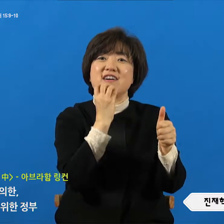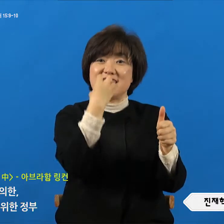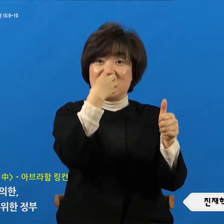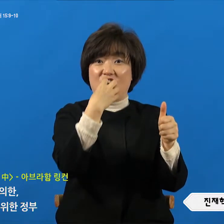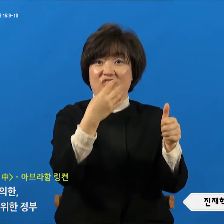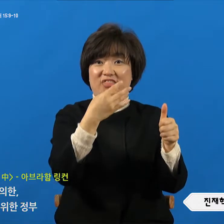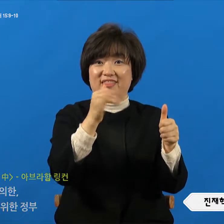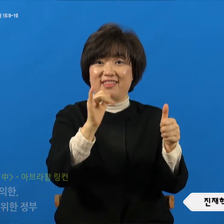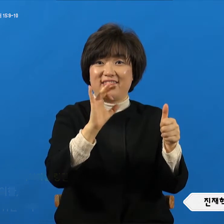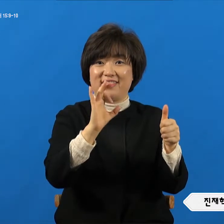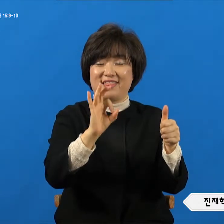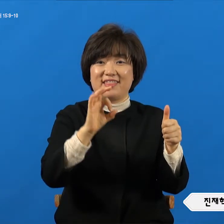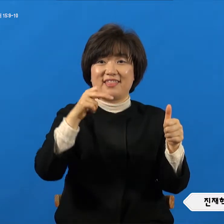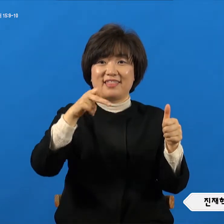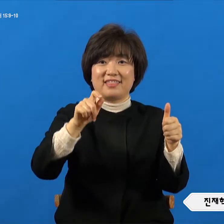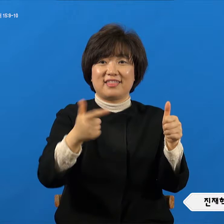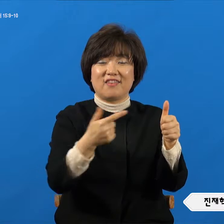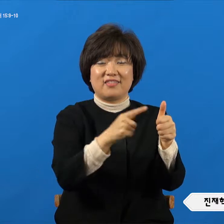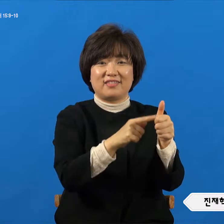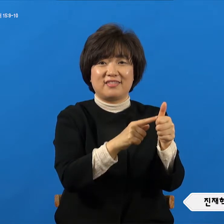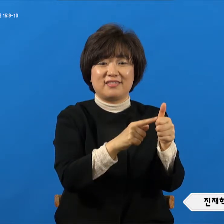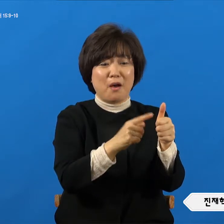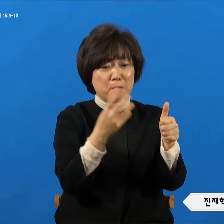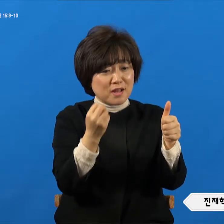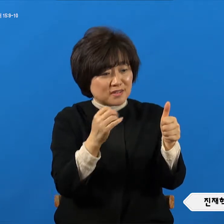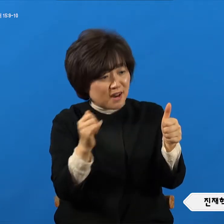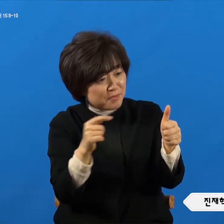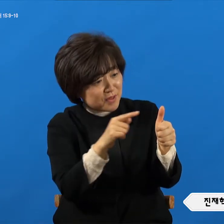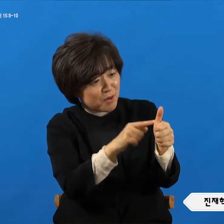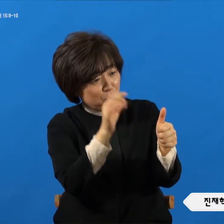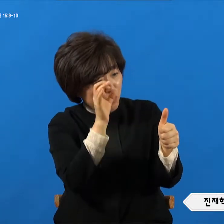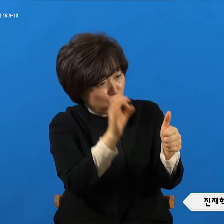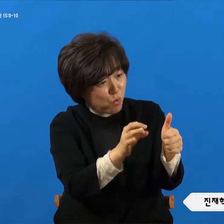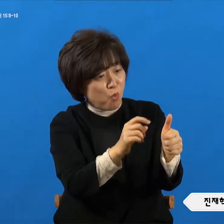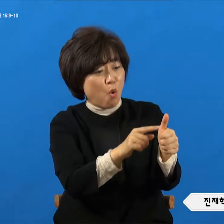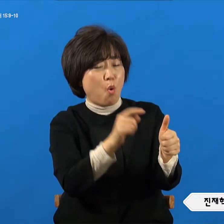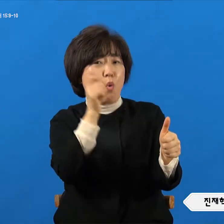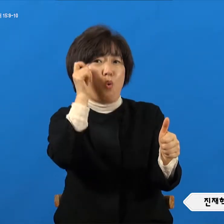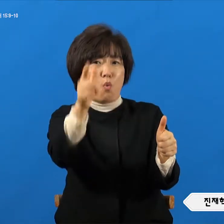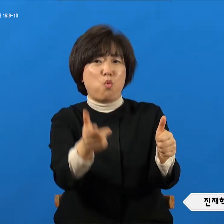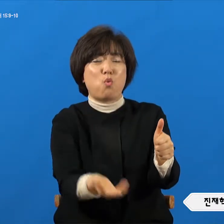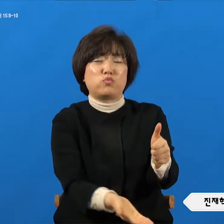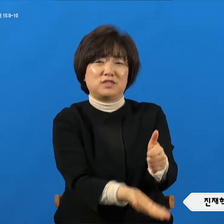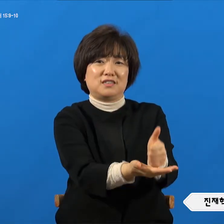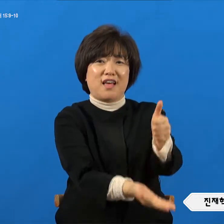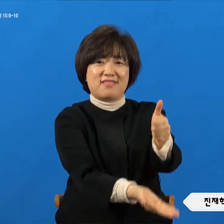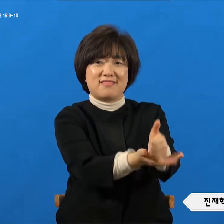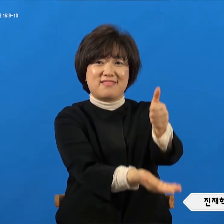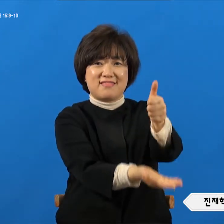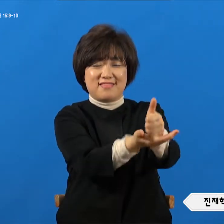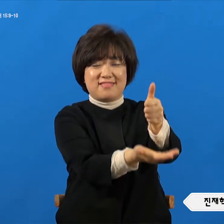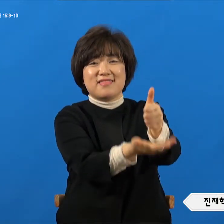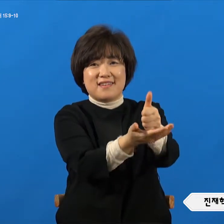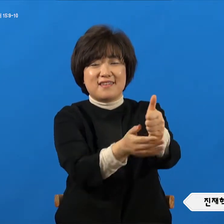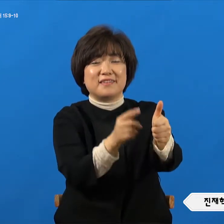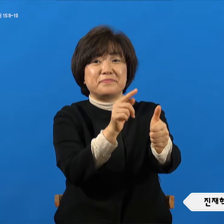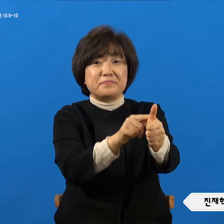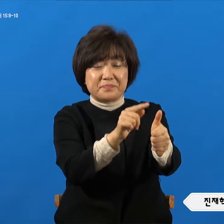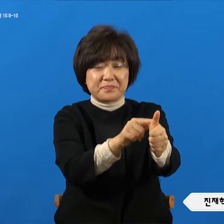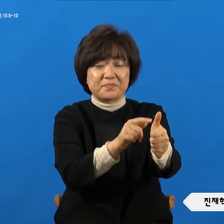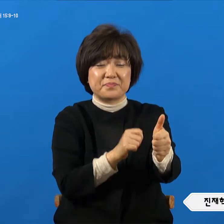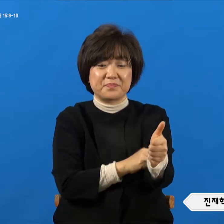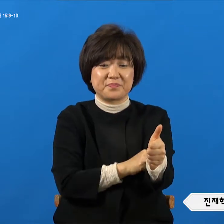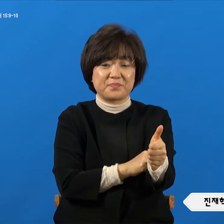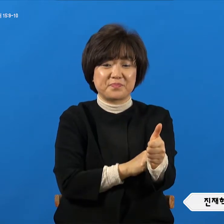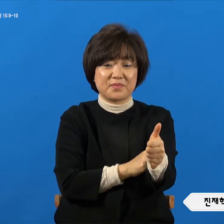기억합니다. 많은 사람들이 그의 이야기를 쓰면서 그의 업적을 치하했습니다. 한 저작가는 이